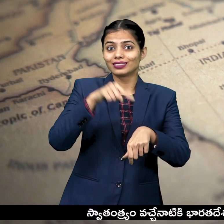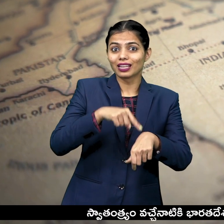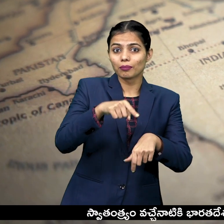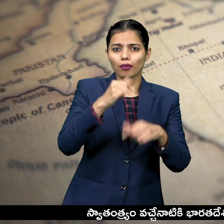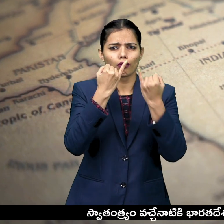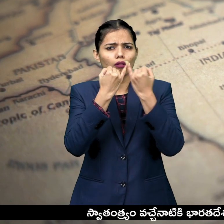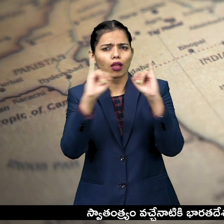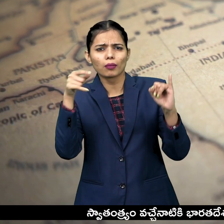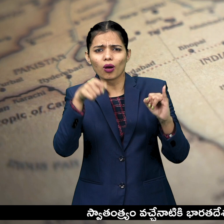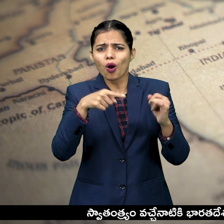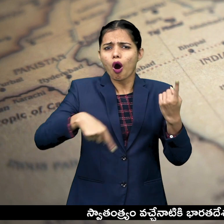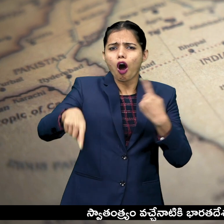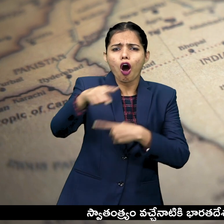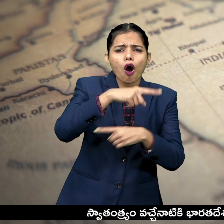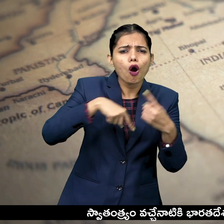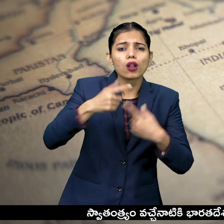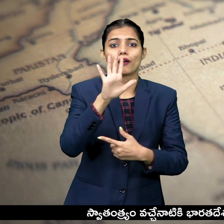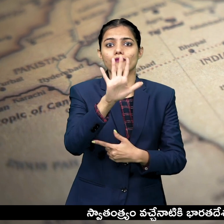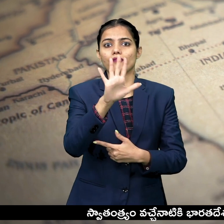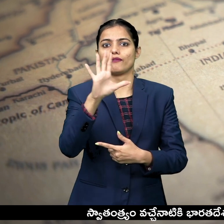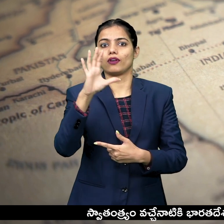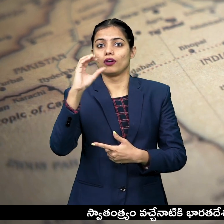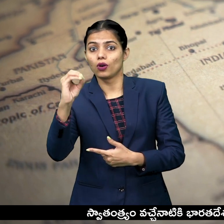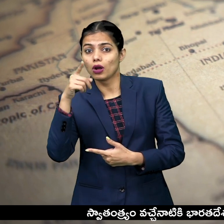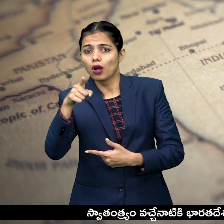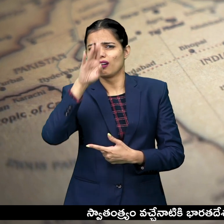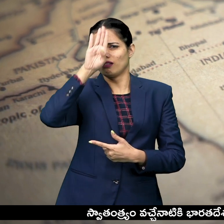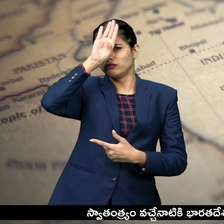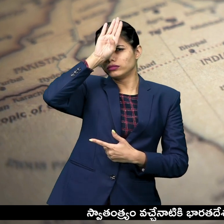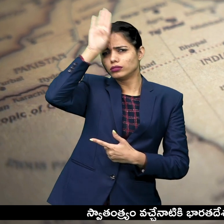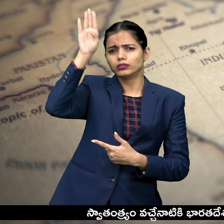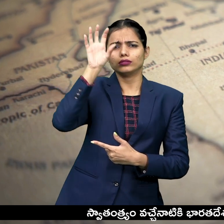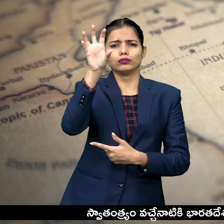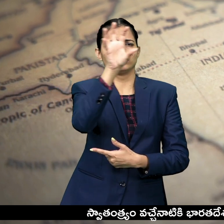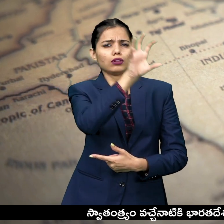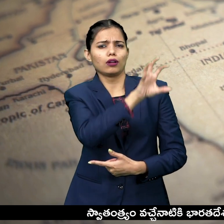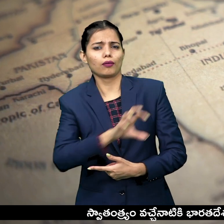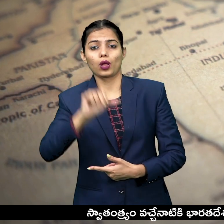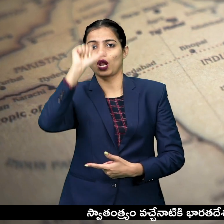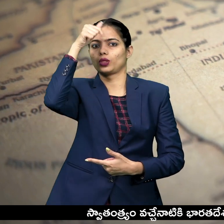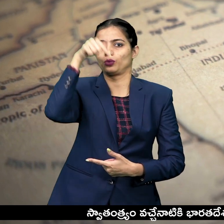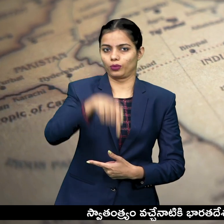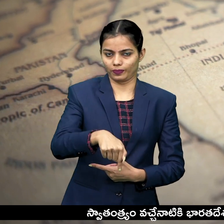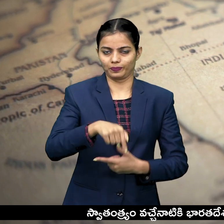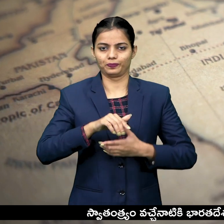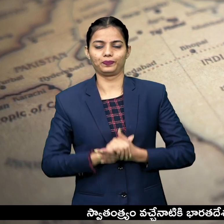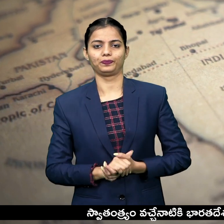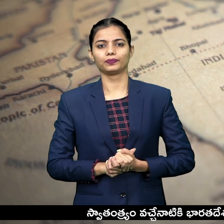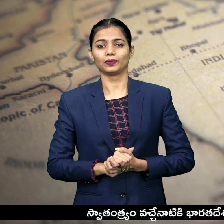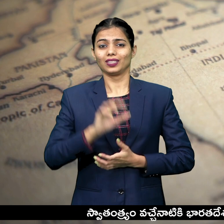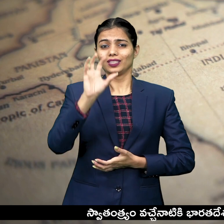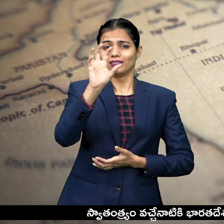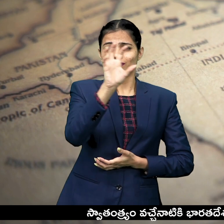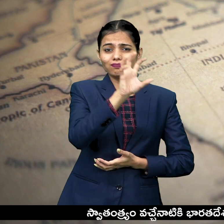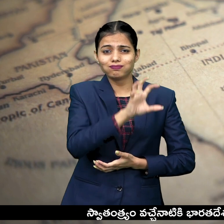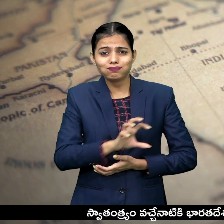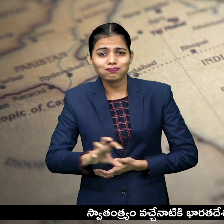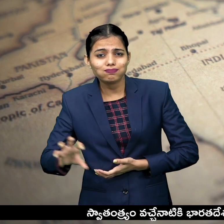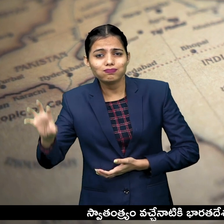స్వాతంత్ర్యం వచ్చేనాటికి భారతదేశంలో దాదాపు 550 రాచరిక రాష్ట్రాలు ఉండేవి.